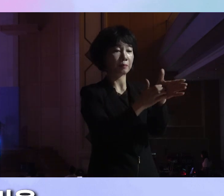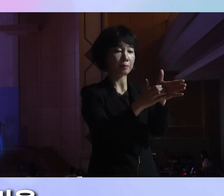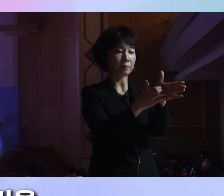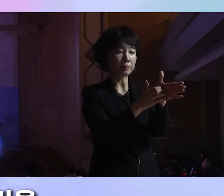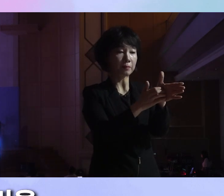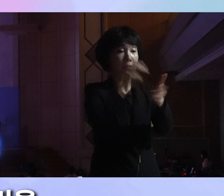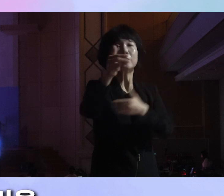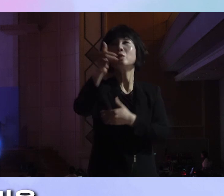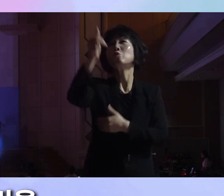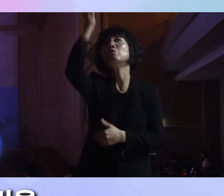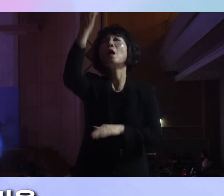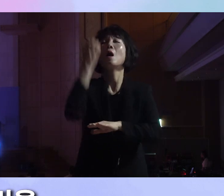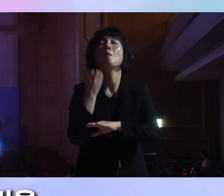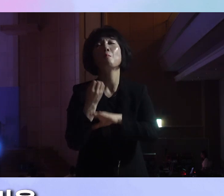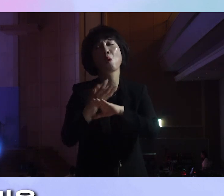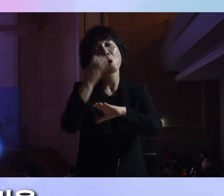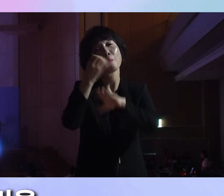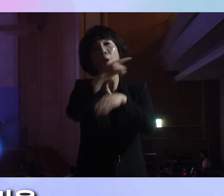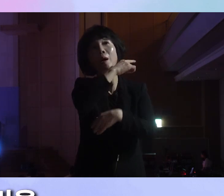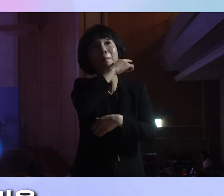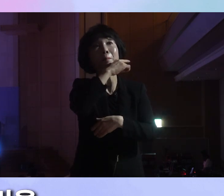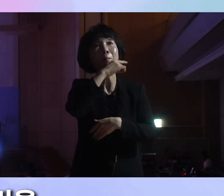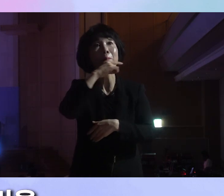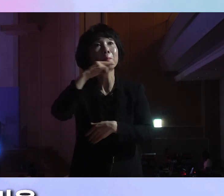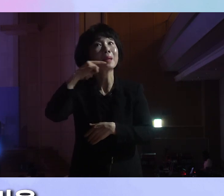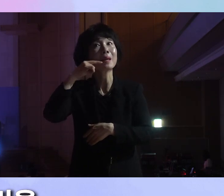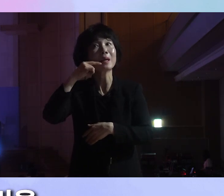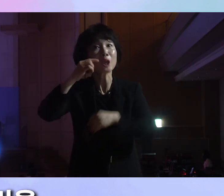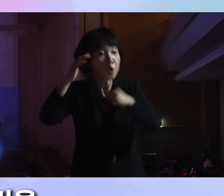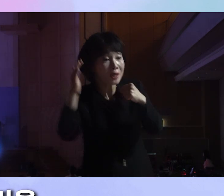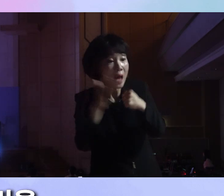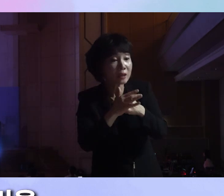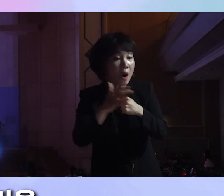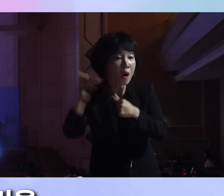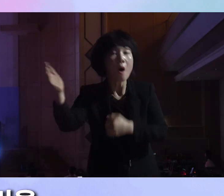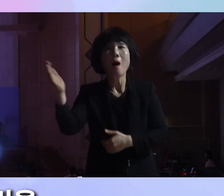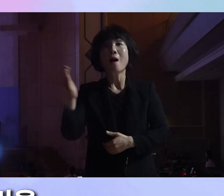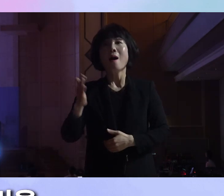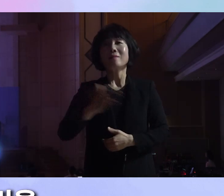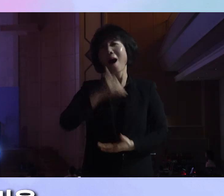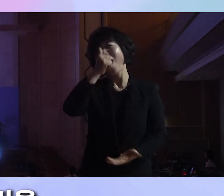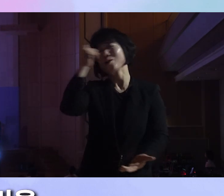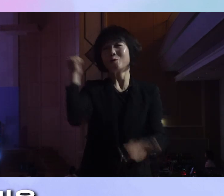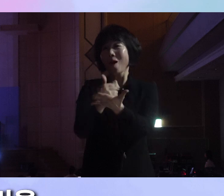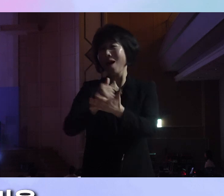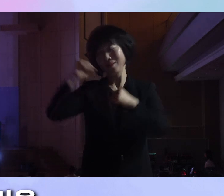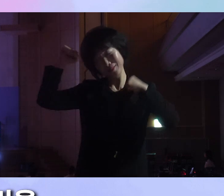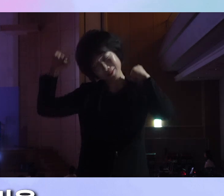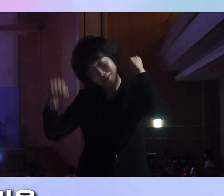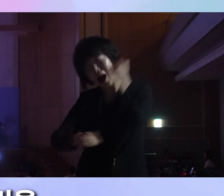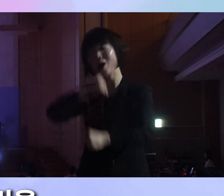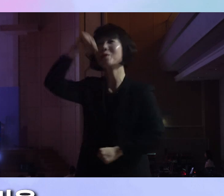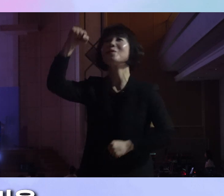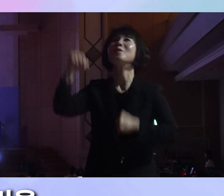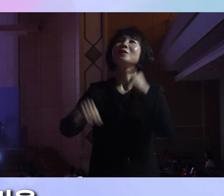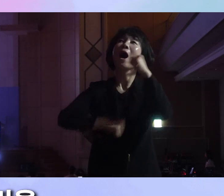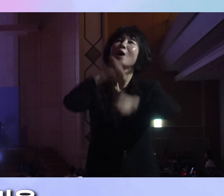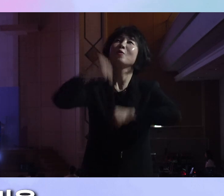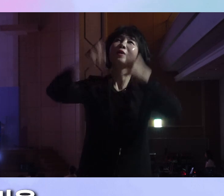이기셨네. 주의 보혈로 인해 나는 자유케